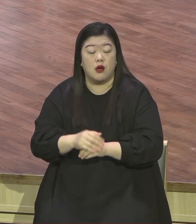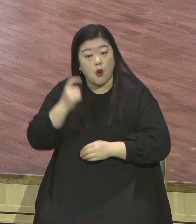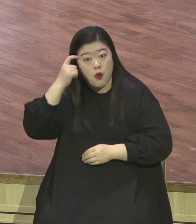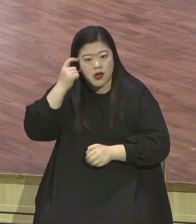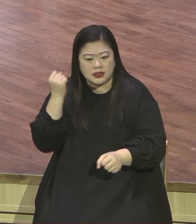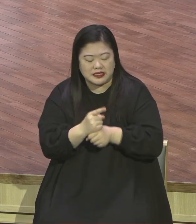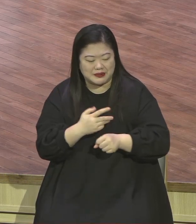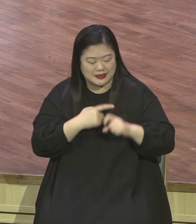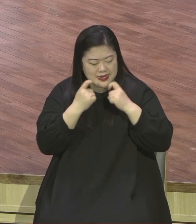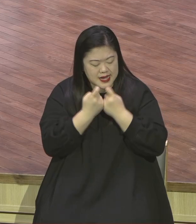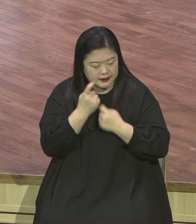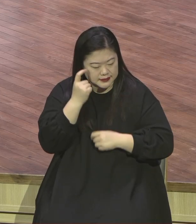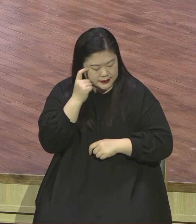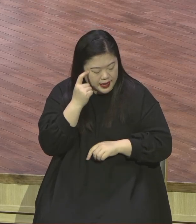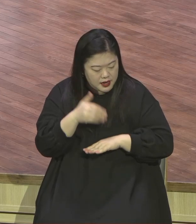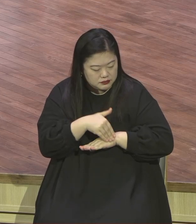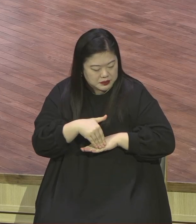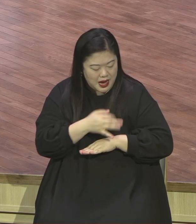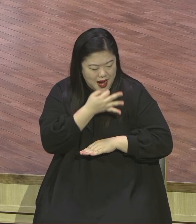자기 동기.